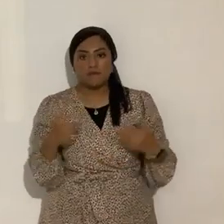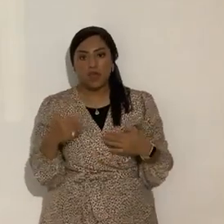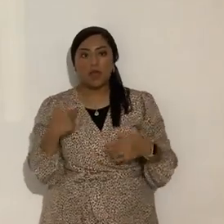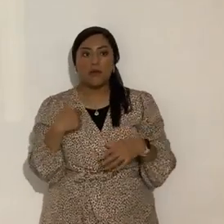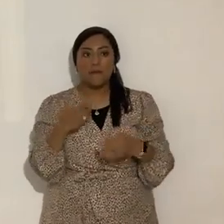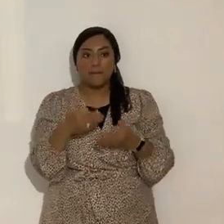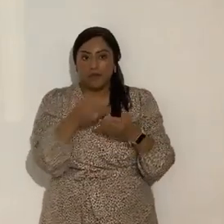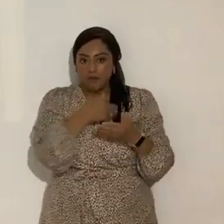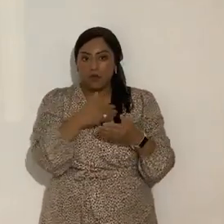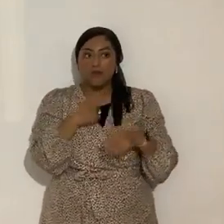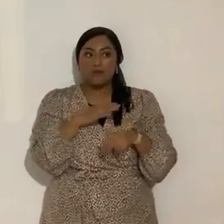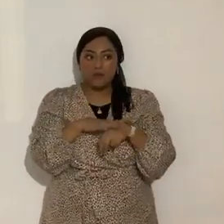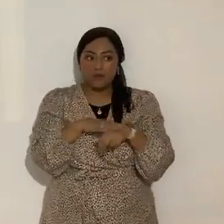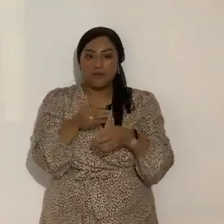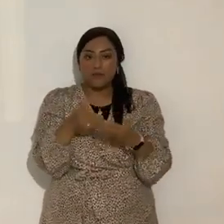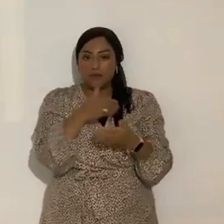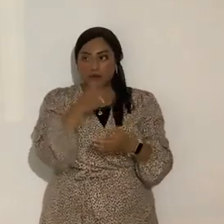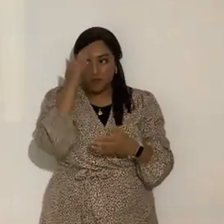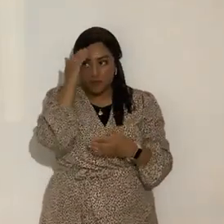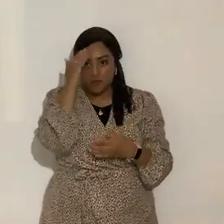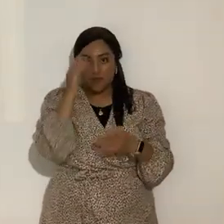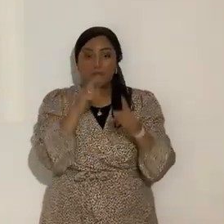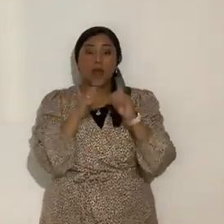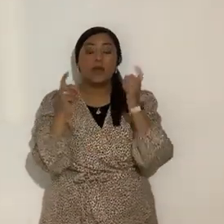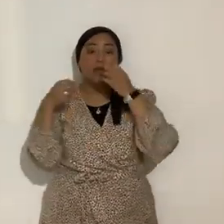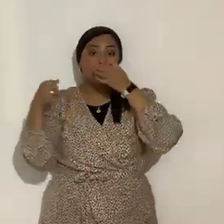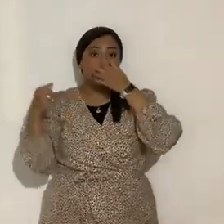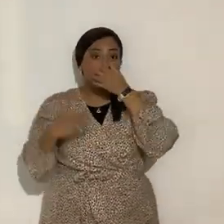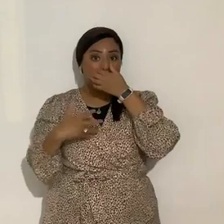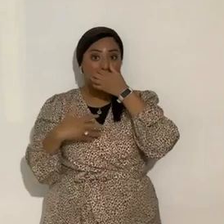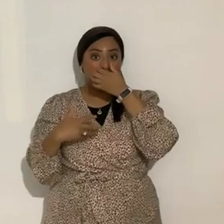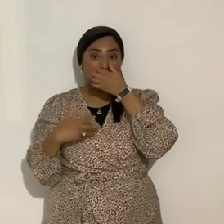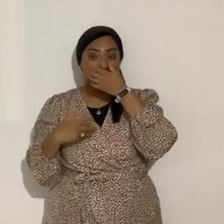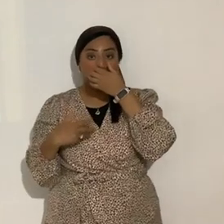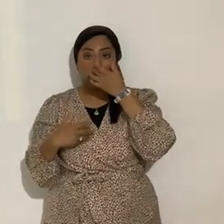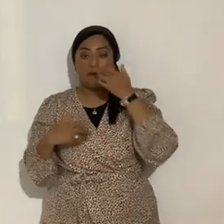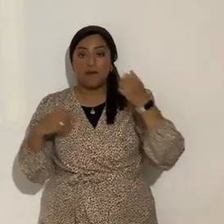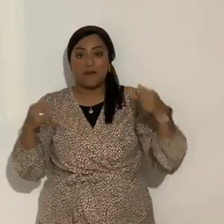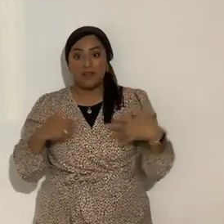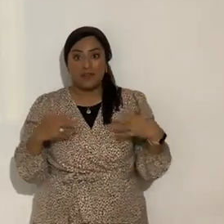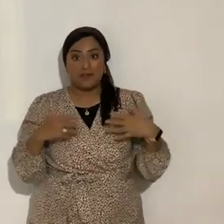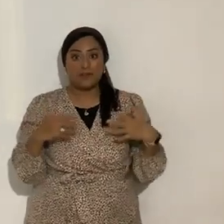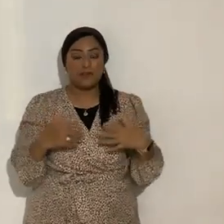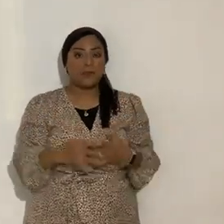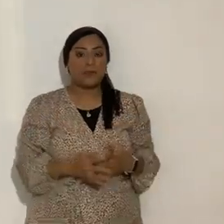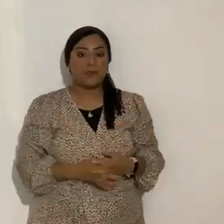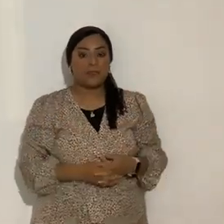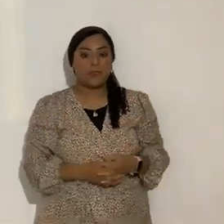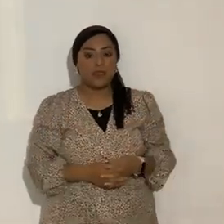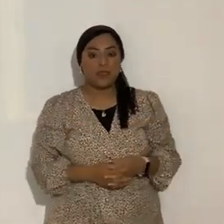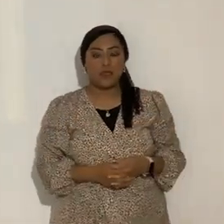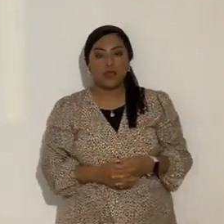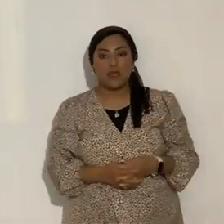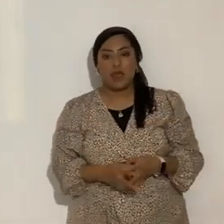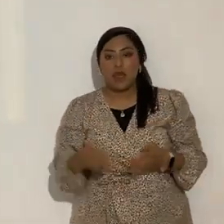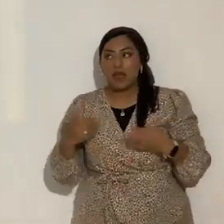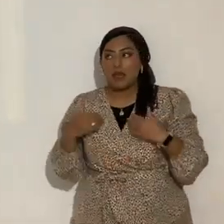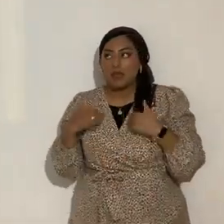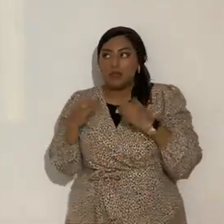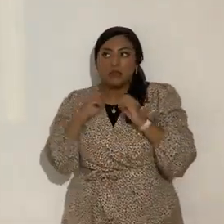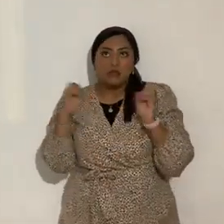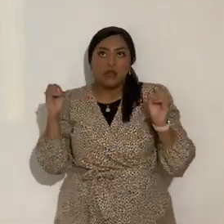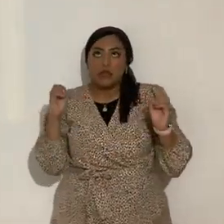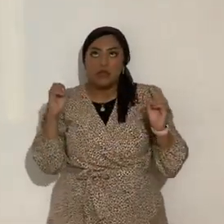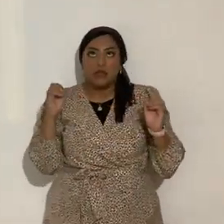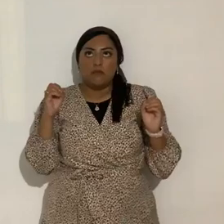es precaución. Pero el miedo como tal, el pánico menos, no tiene ningún sentido en